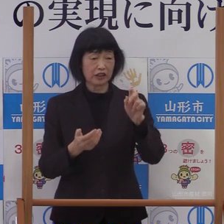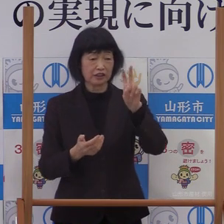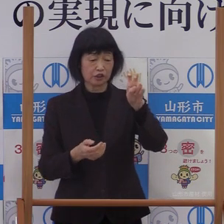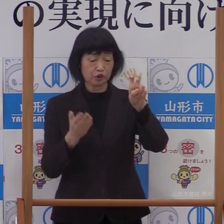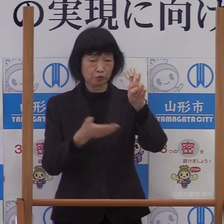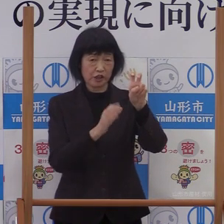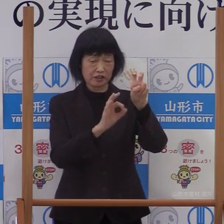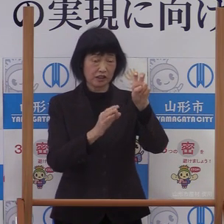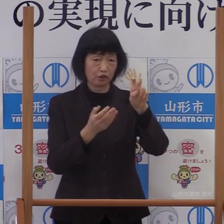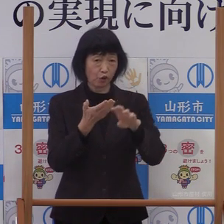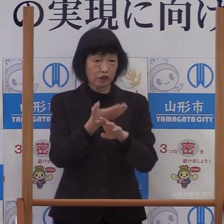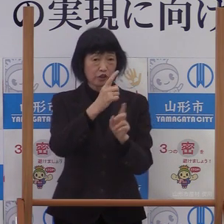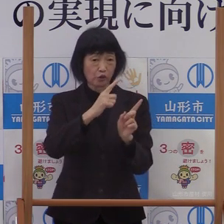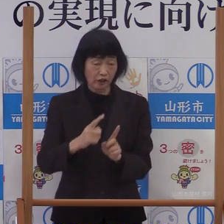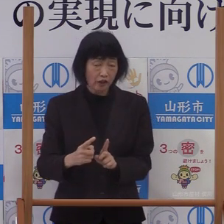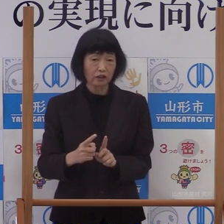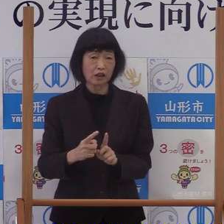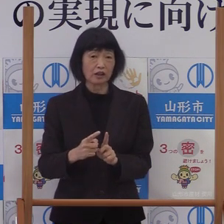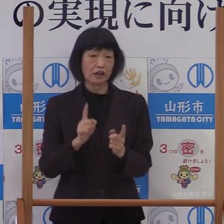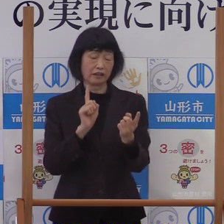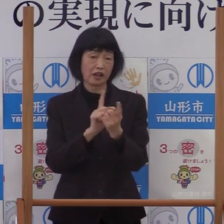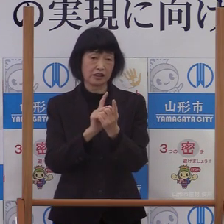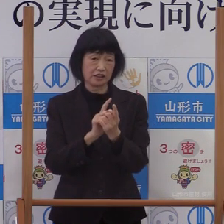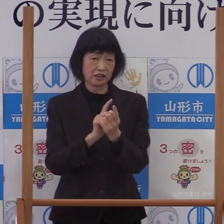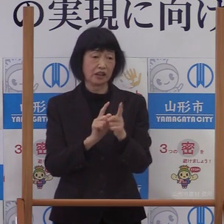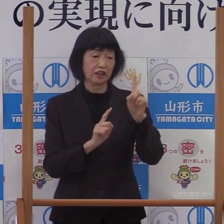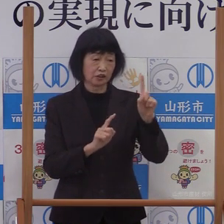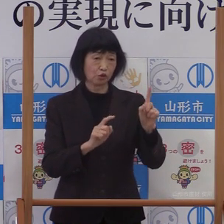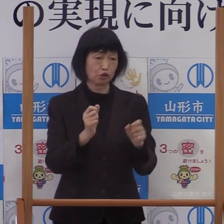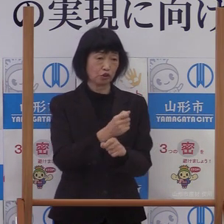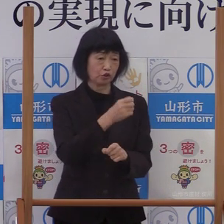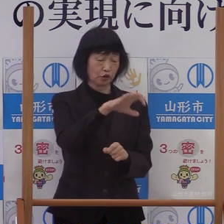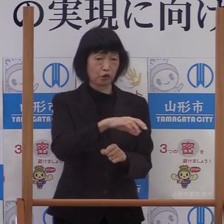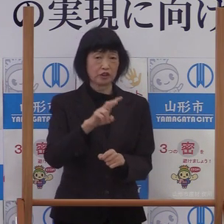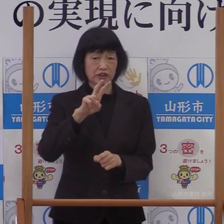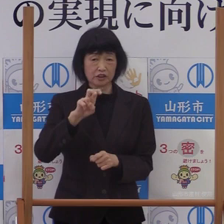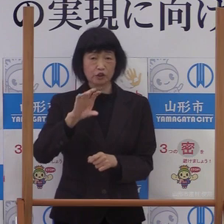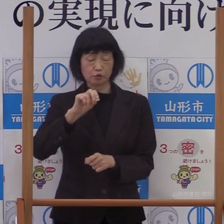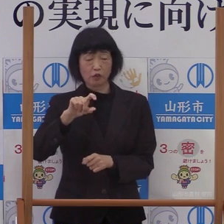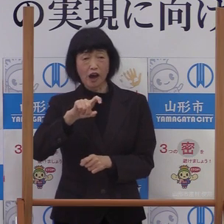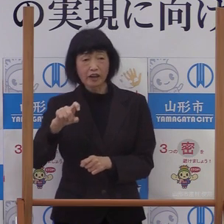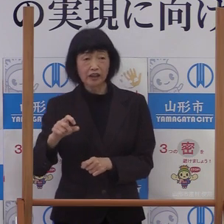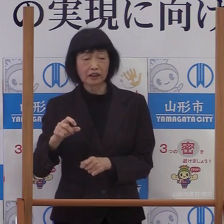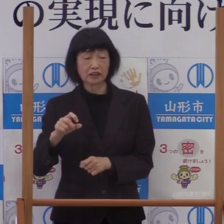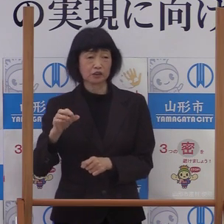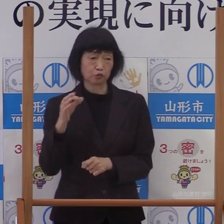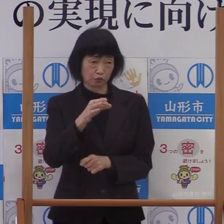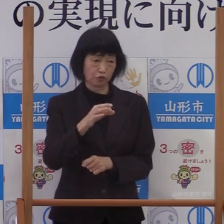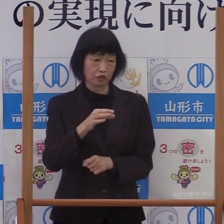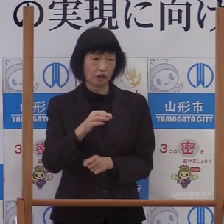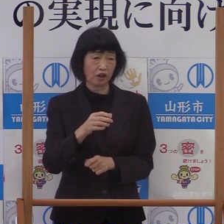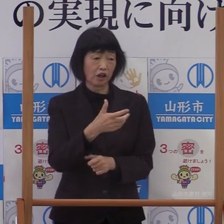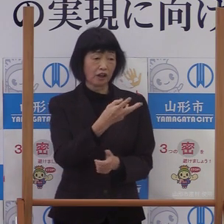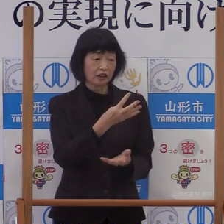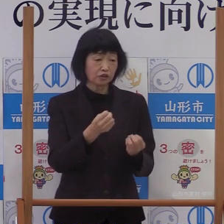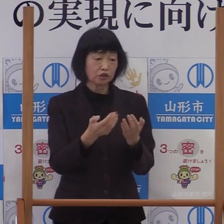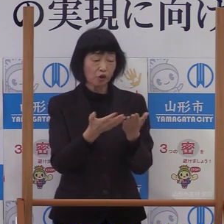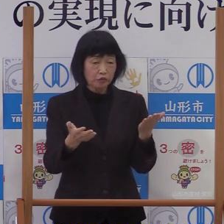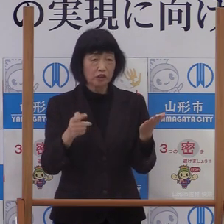様に対し、1事業者あたり20万円、複数店舗経営の場合には30万円を支援いた